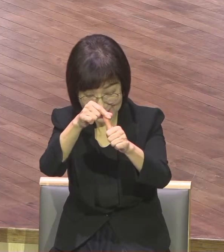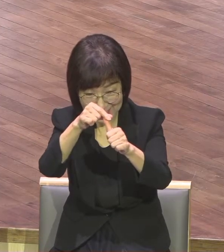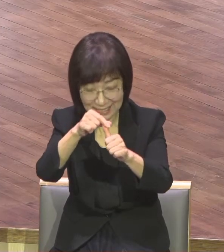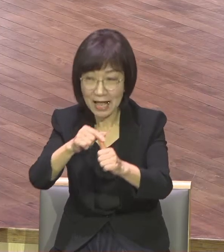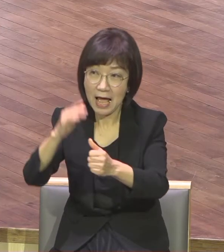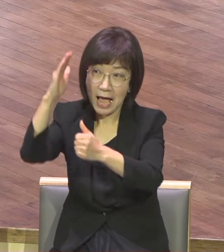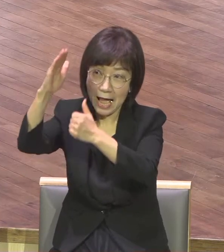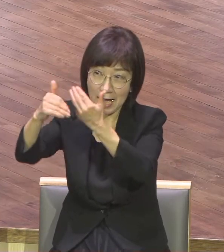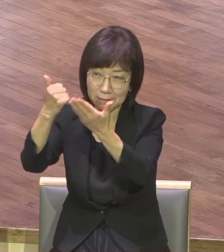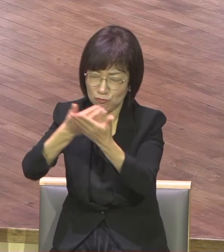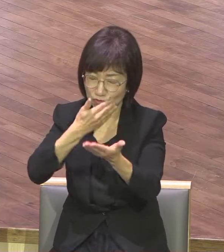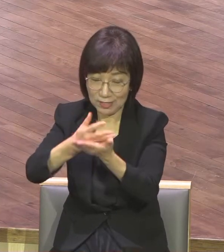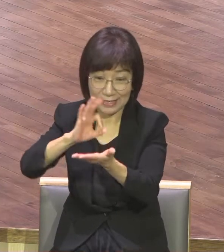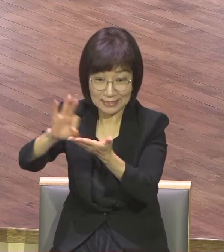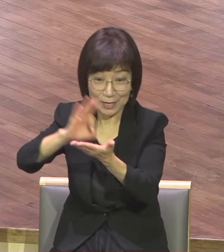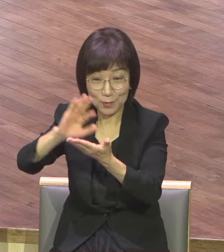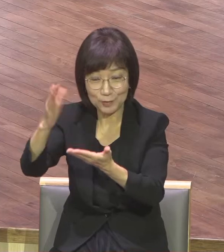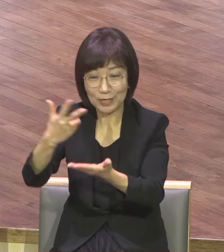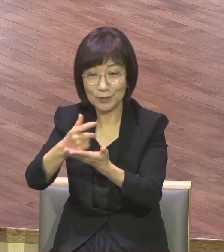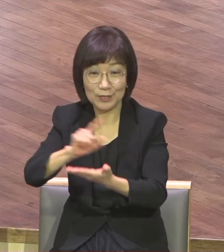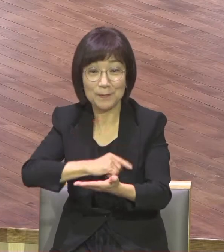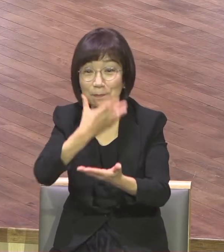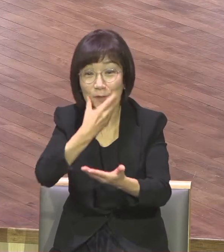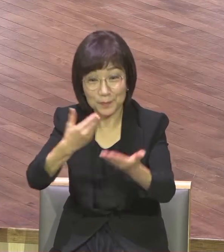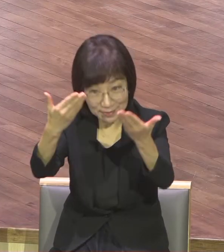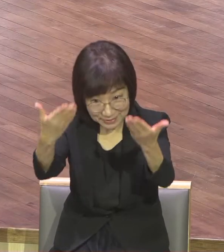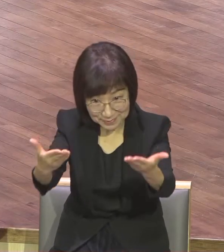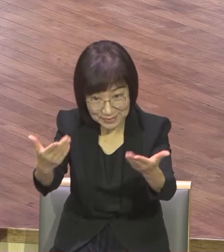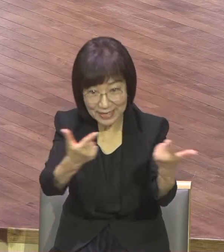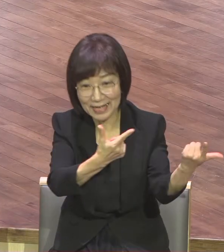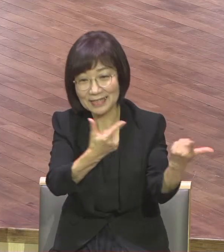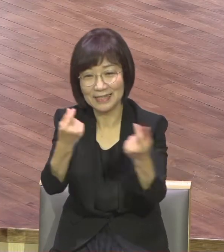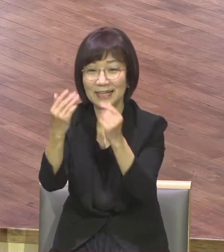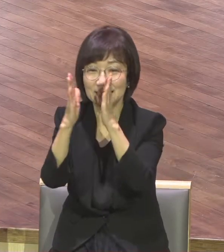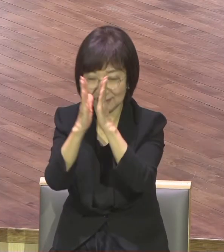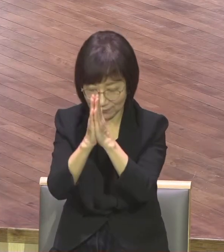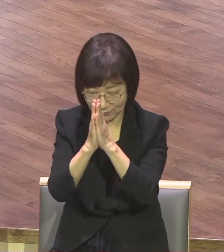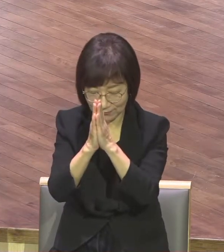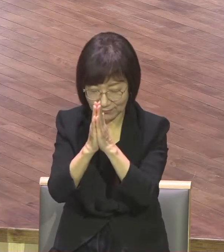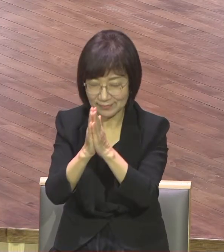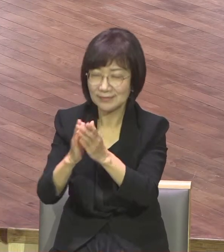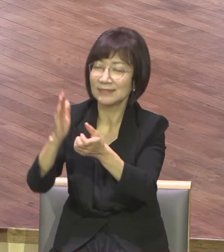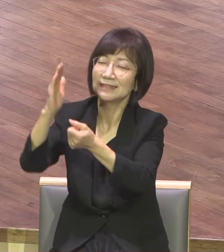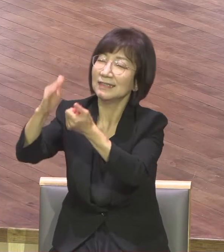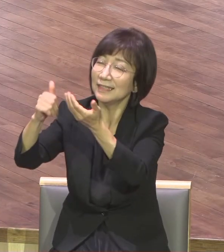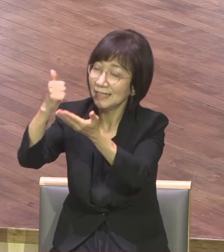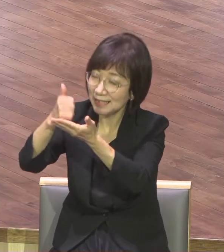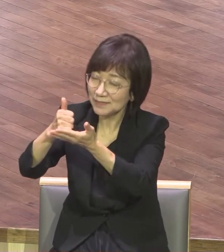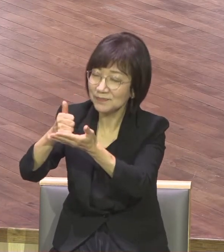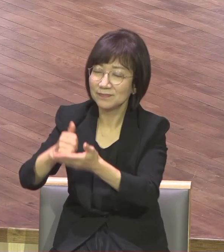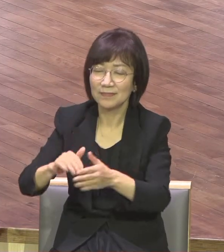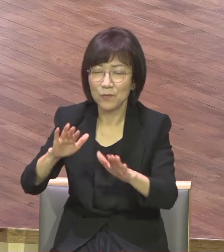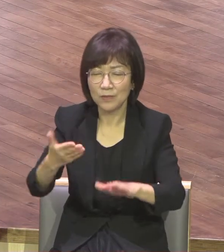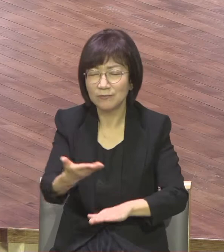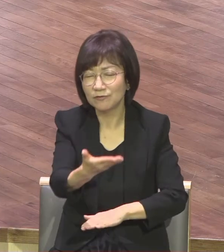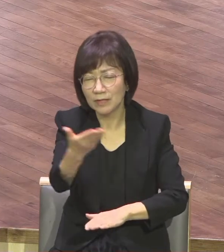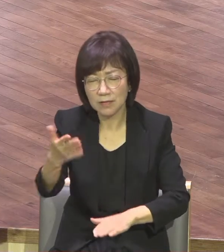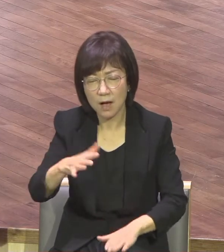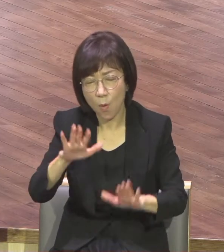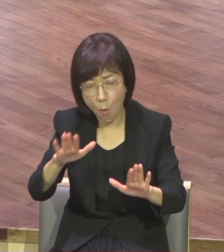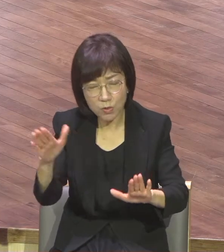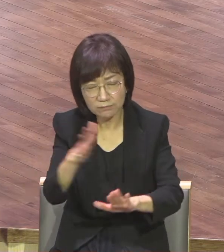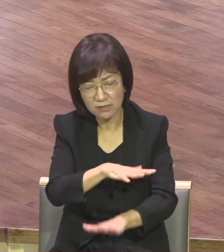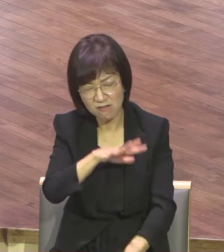쓰임 받기를 주님으로 축복합니다. 기도합시다. 아버지 하나님, 우리 영계 모든 성도들 오늘부터 불평